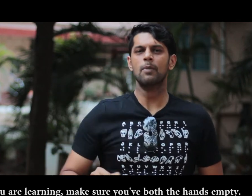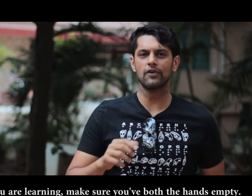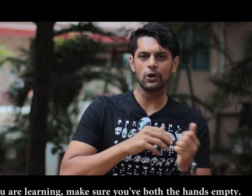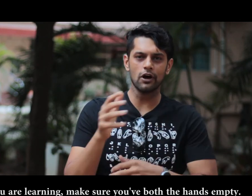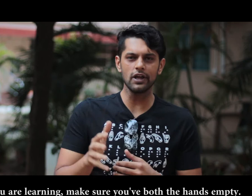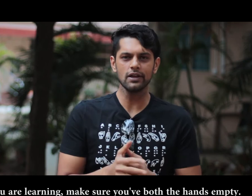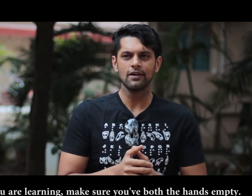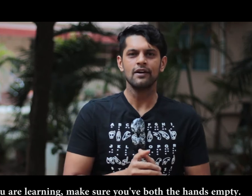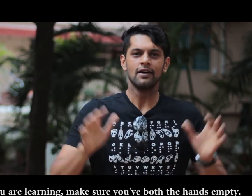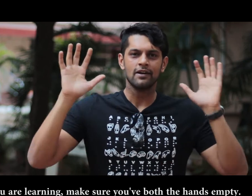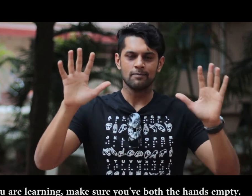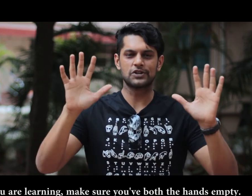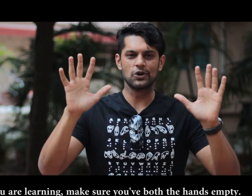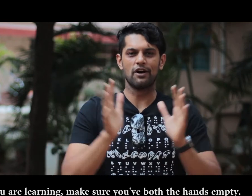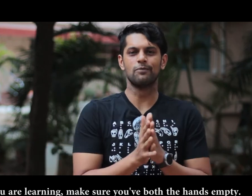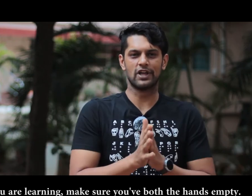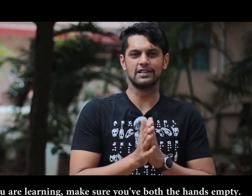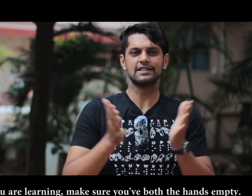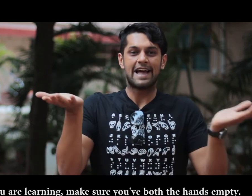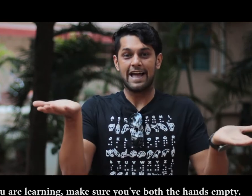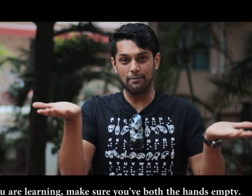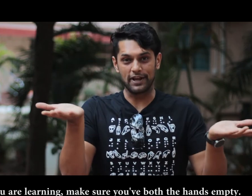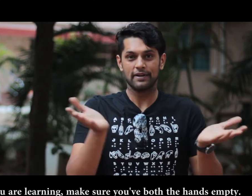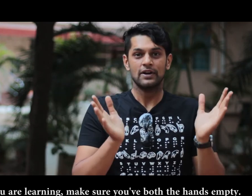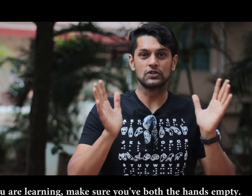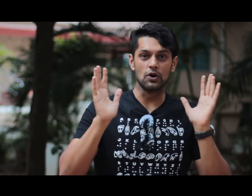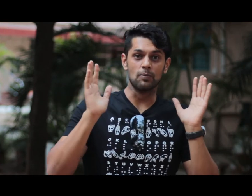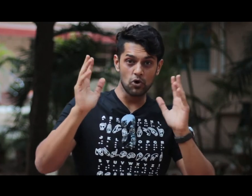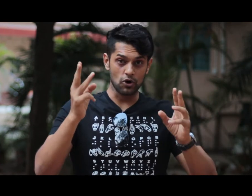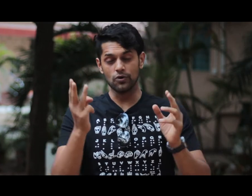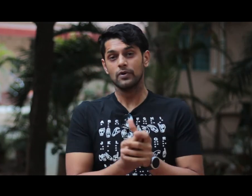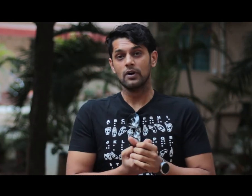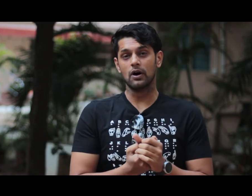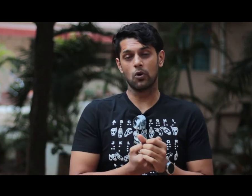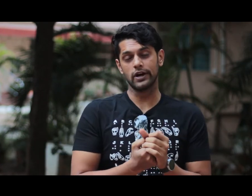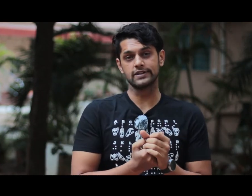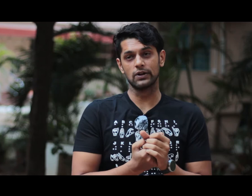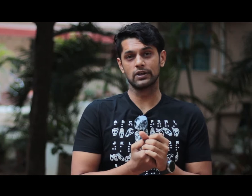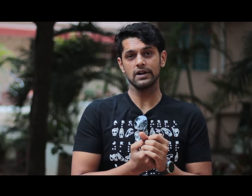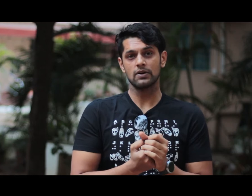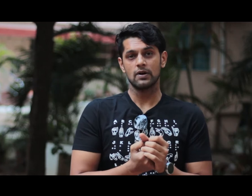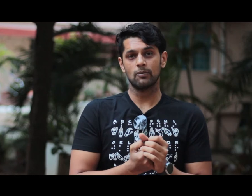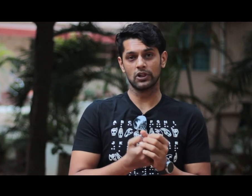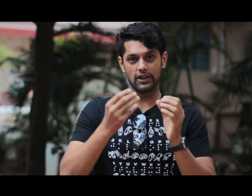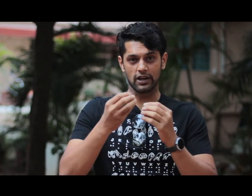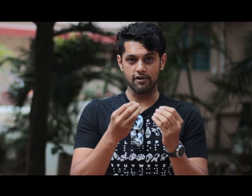but when you're learning, make sure you have both the hands empty. So muro qualities yenu andre modalnedagi naavu ee